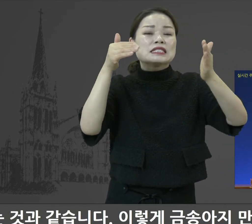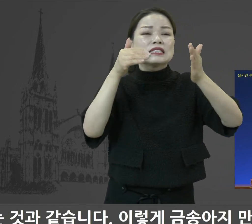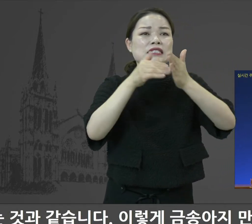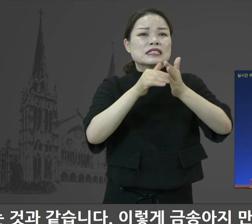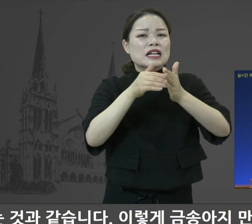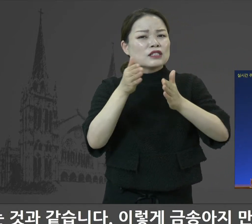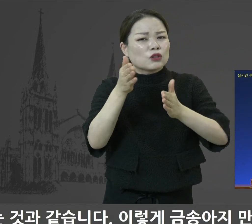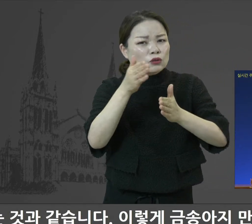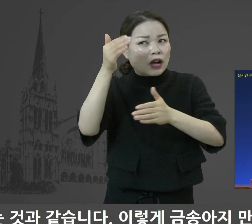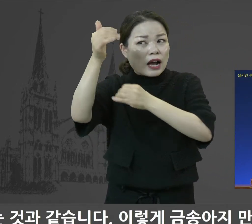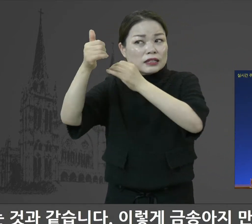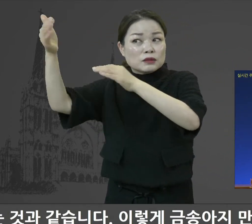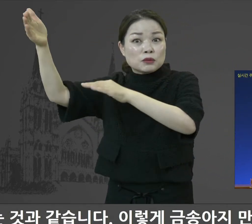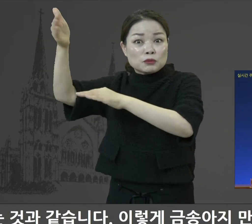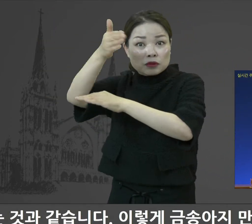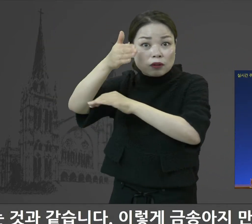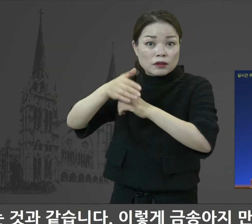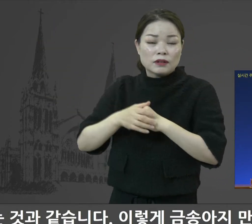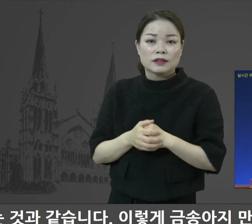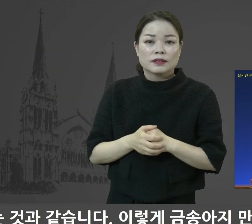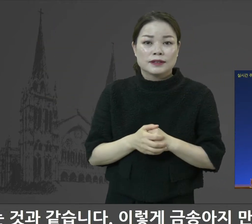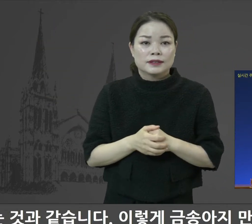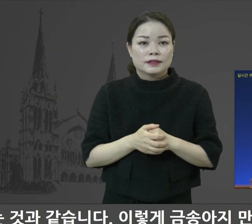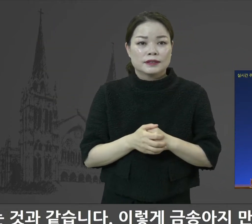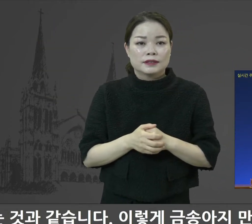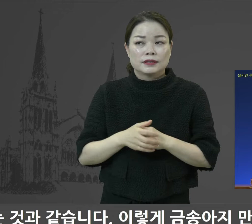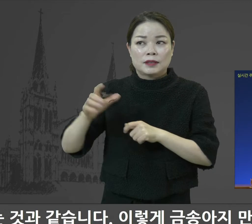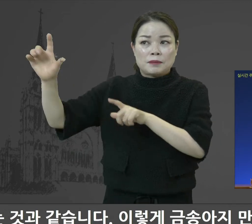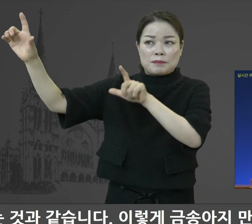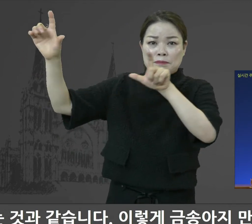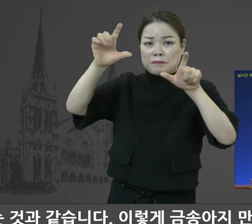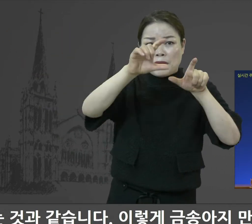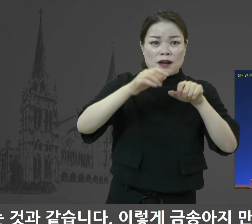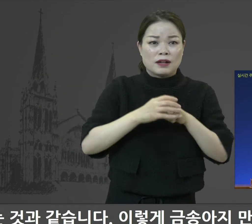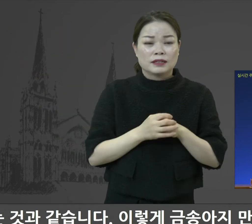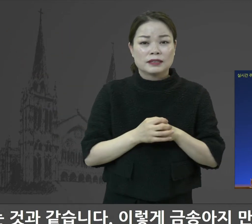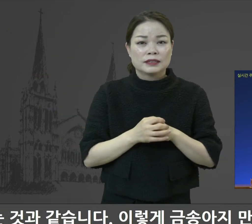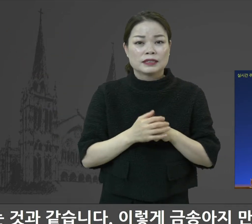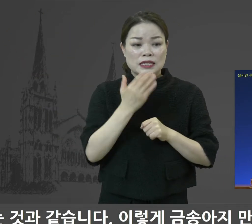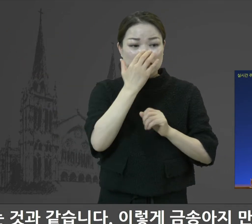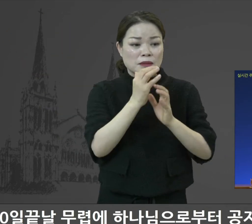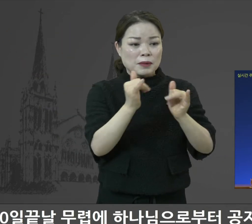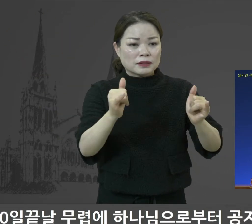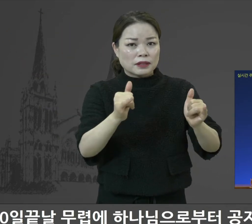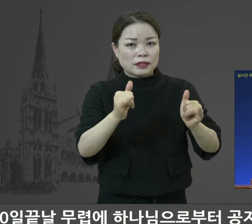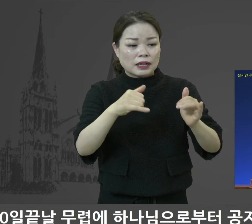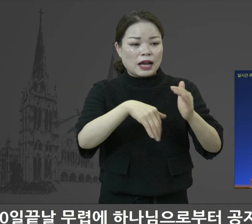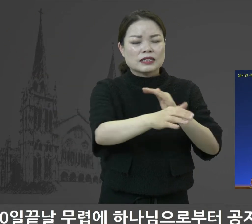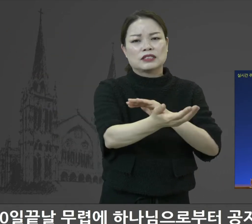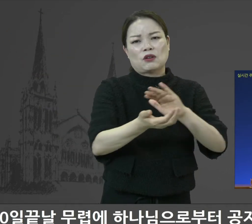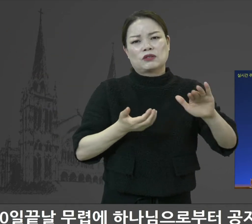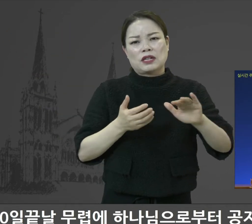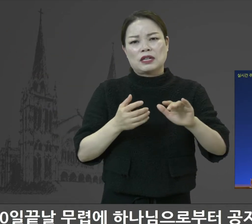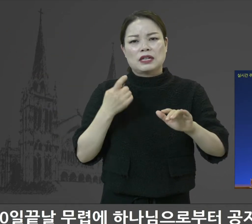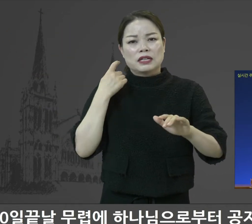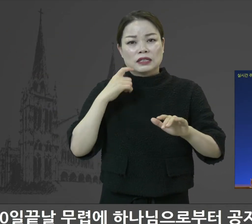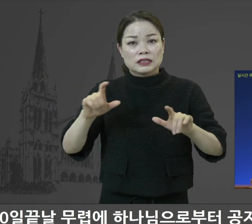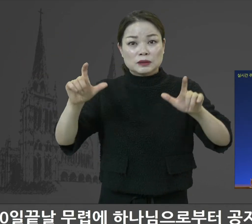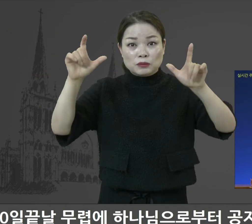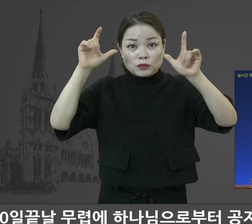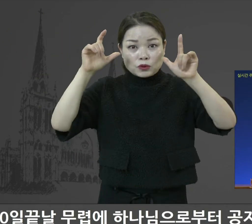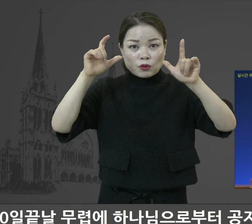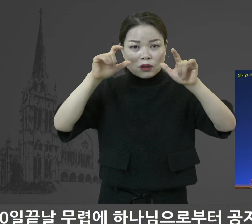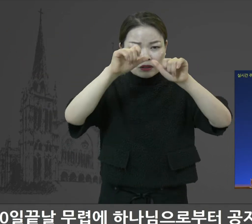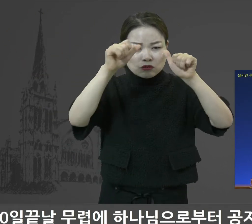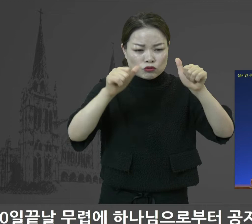무렵에 하나님으로부터 이게 그 공지를 받아요. 그래서 다시 이스라엘 백성에게 돌아가기 전에 금송아지 사건이 이루어지고